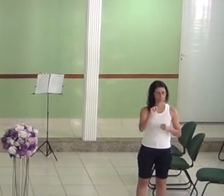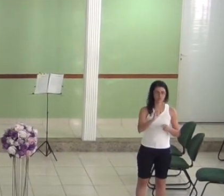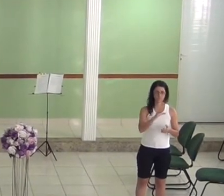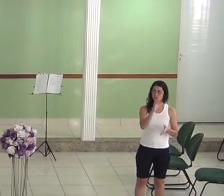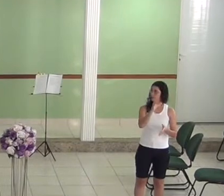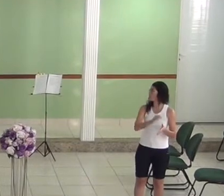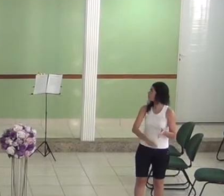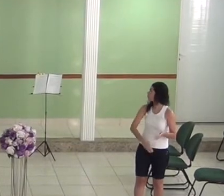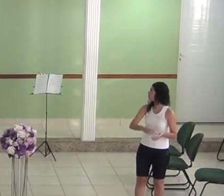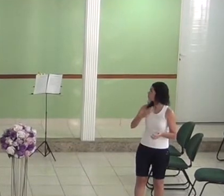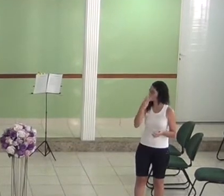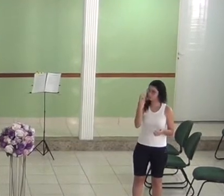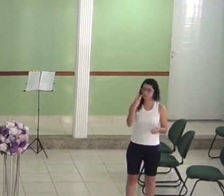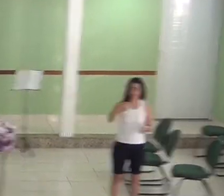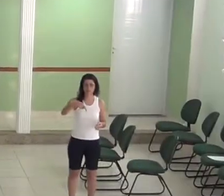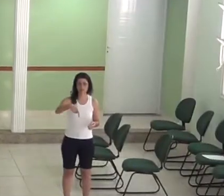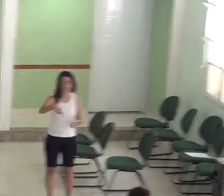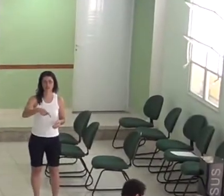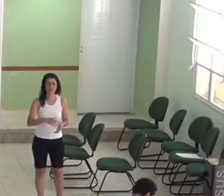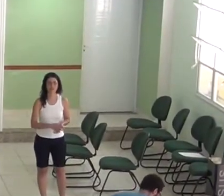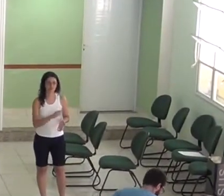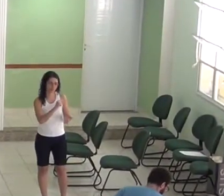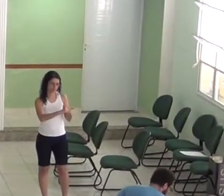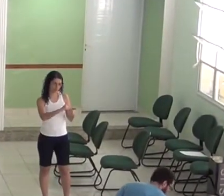acompanhando na tela.